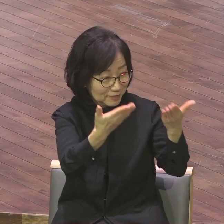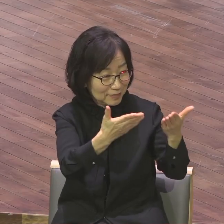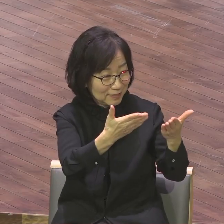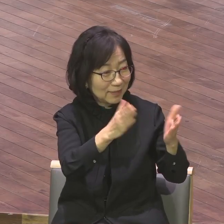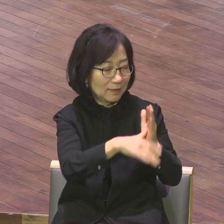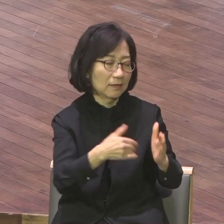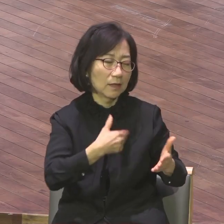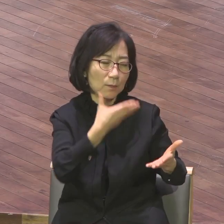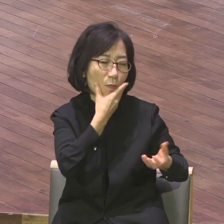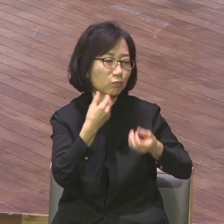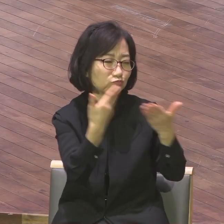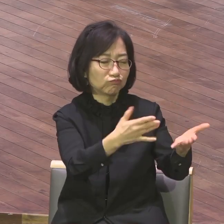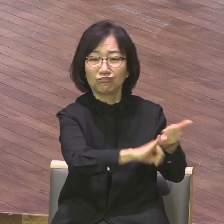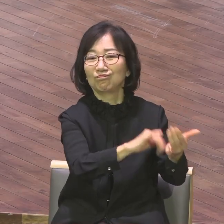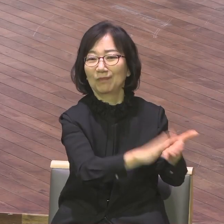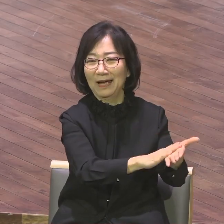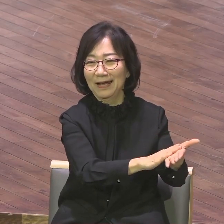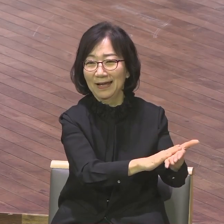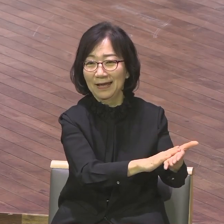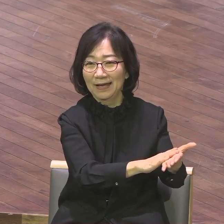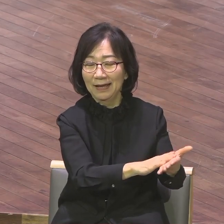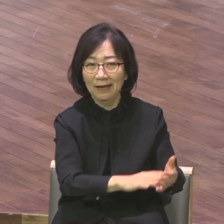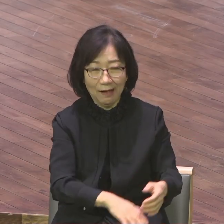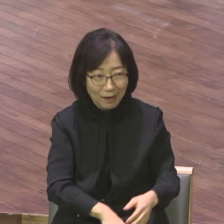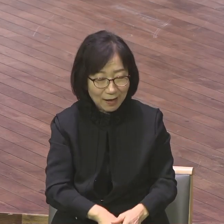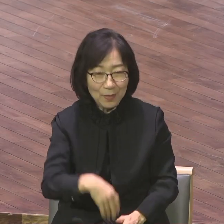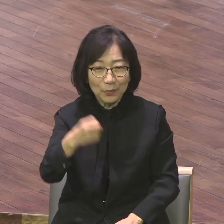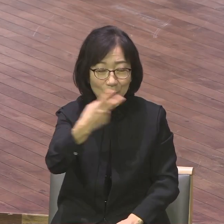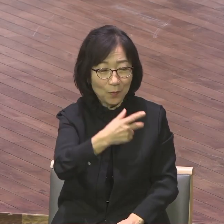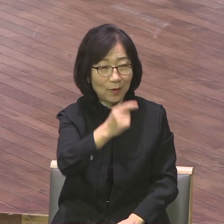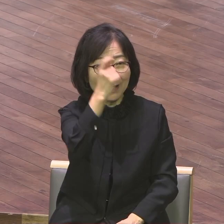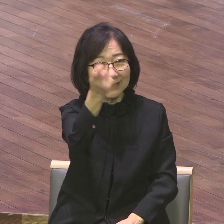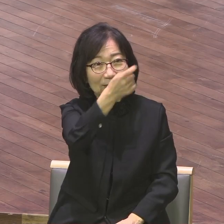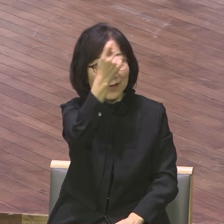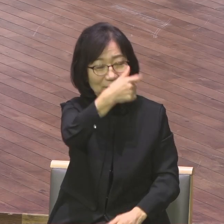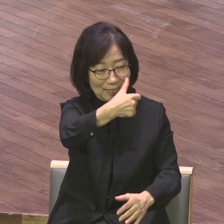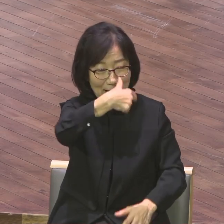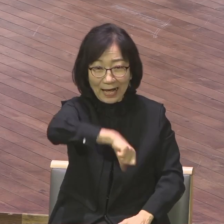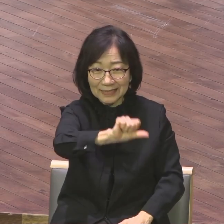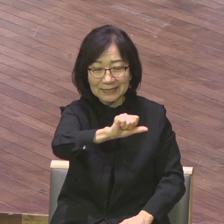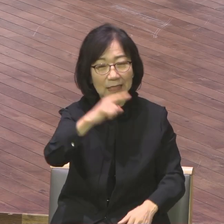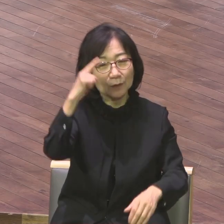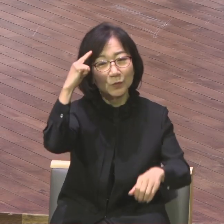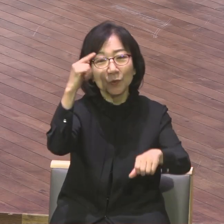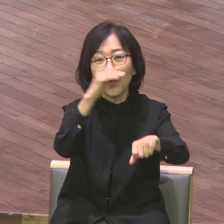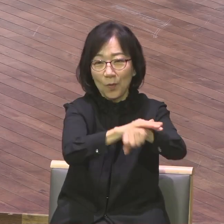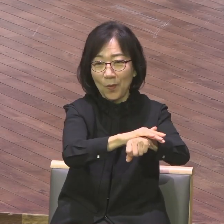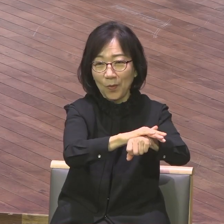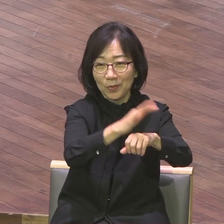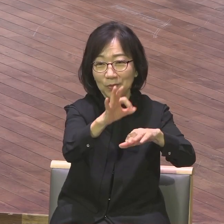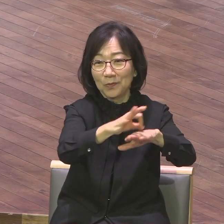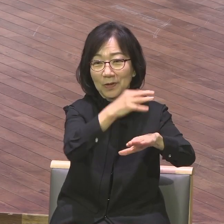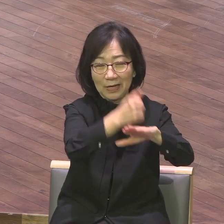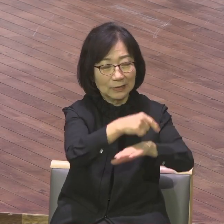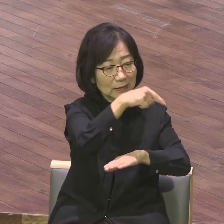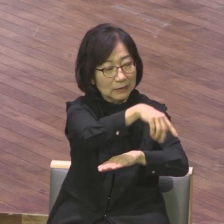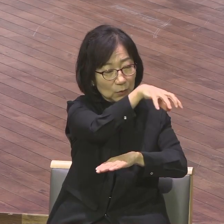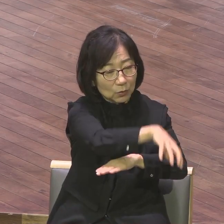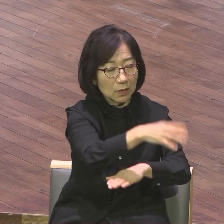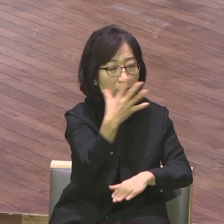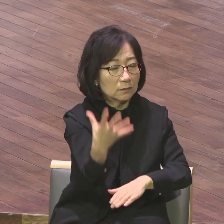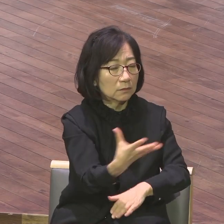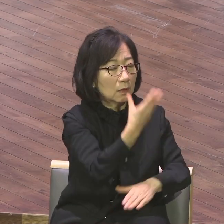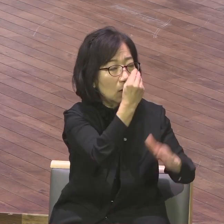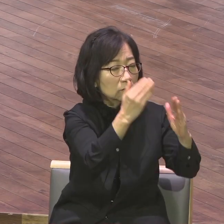주겠다는 하나님의 말씀이 있었고 또 솔로몬이 여기에 성전을 지었기 때문에 성전이